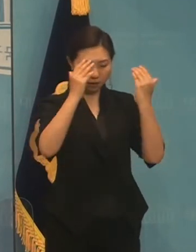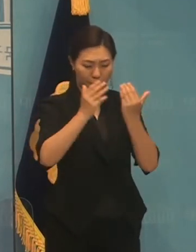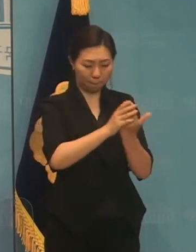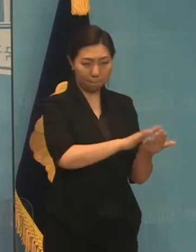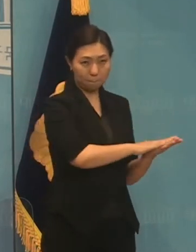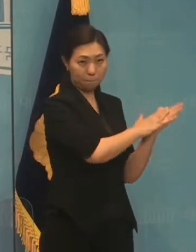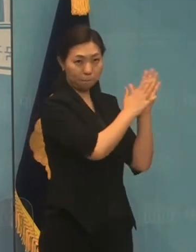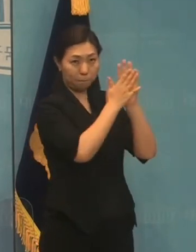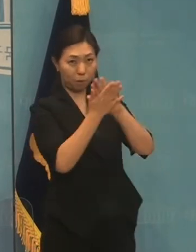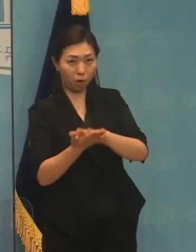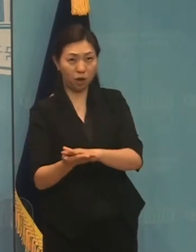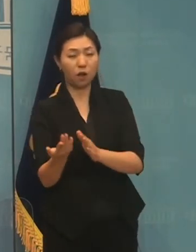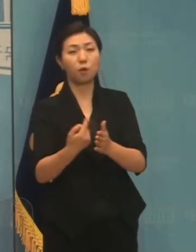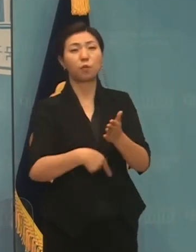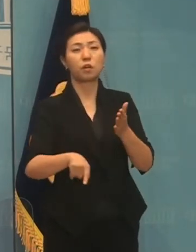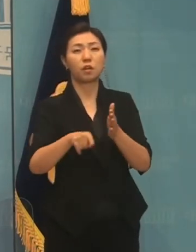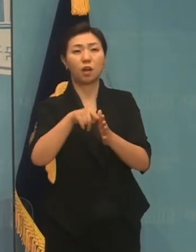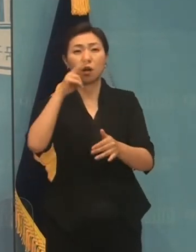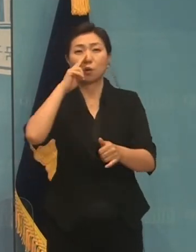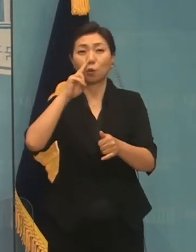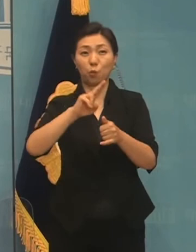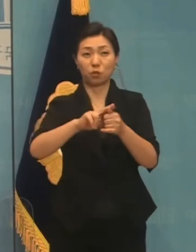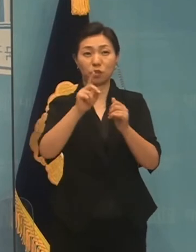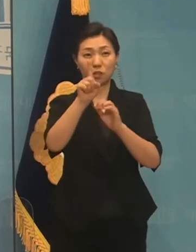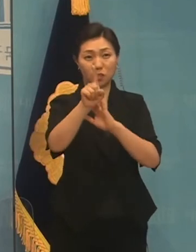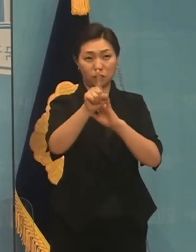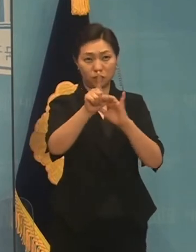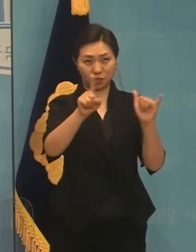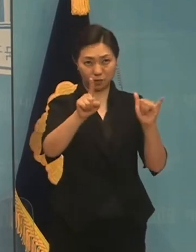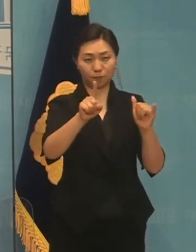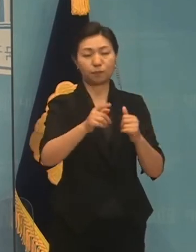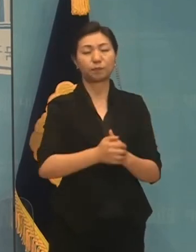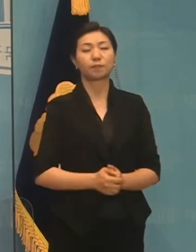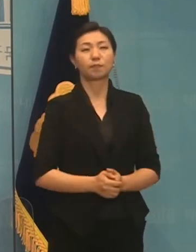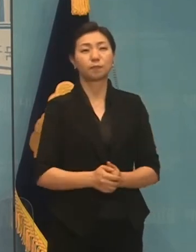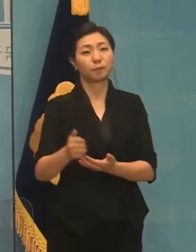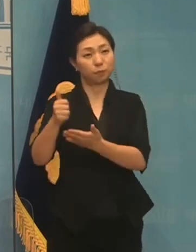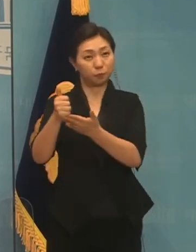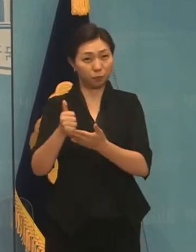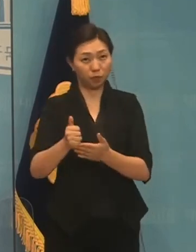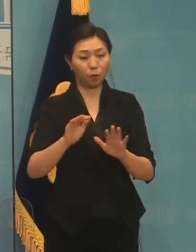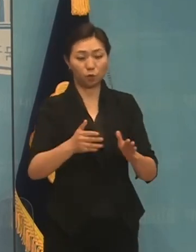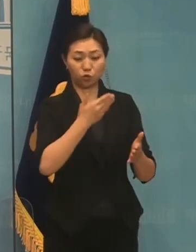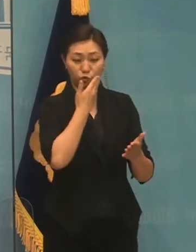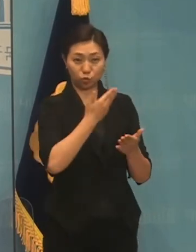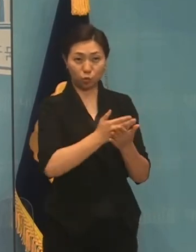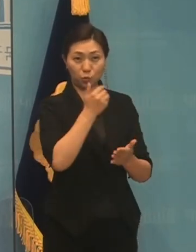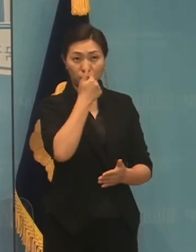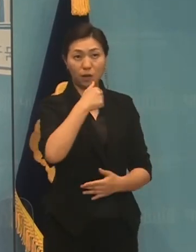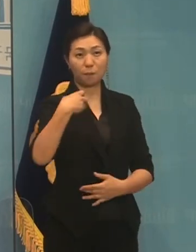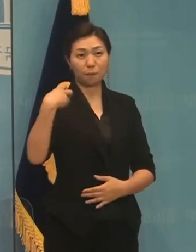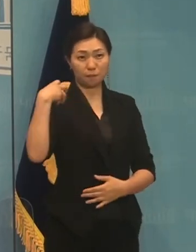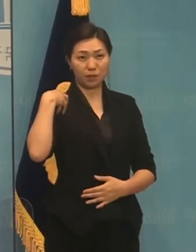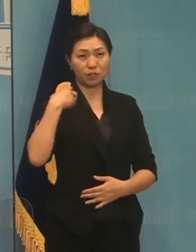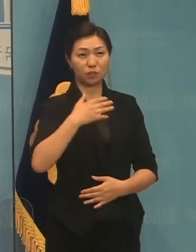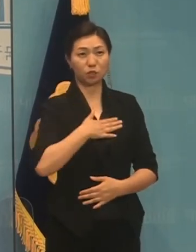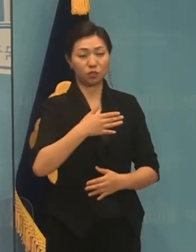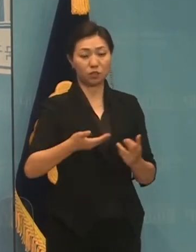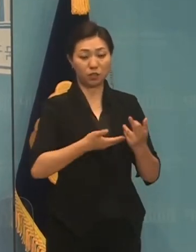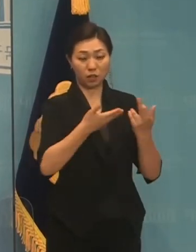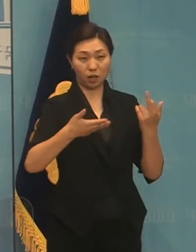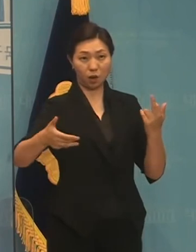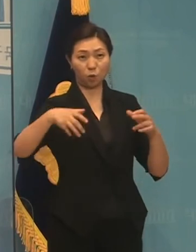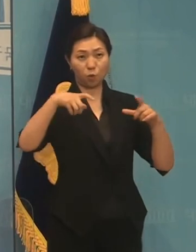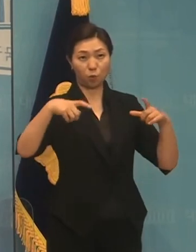도전하는 한 분을 모셨습니다. 그분을 모시는 훌륭한 자리에 사회를 본 저는